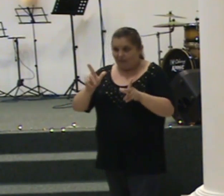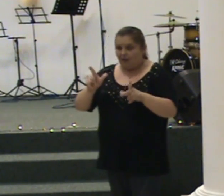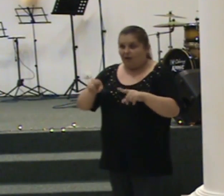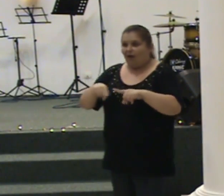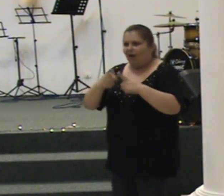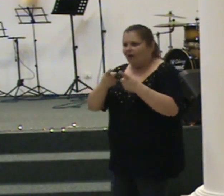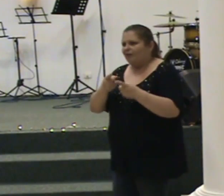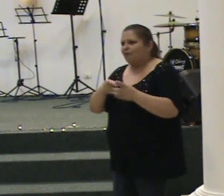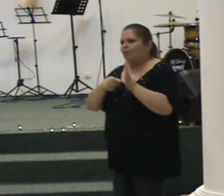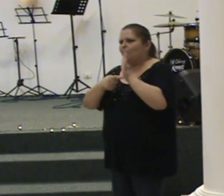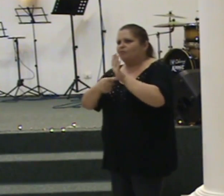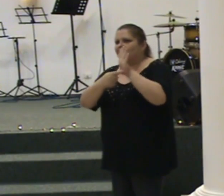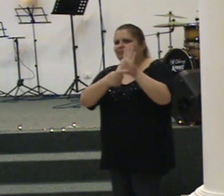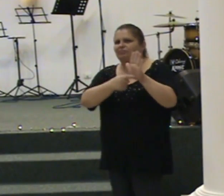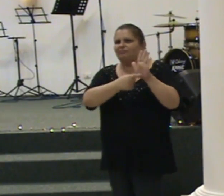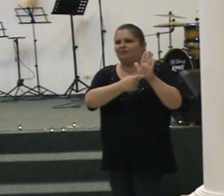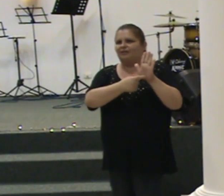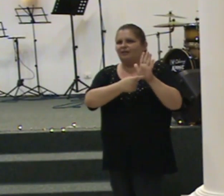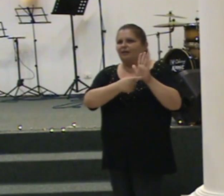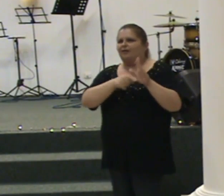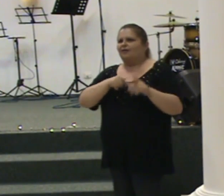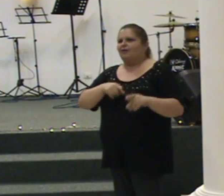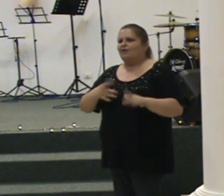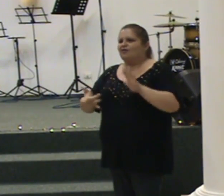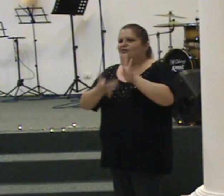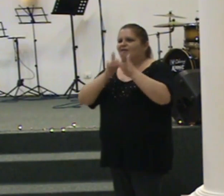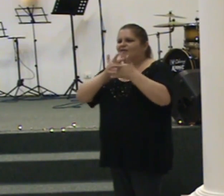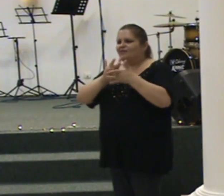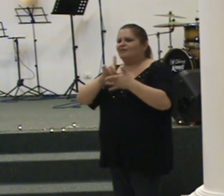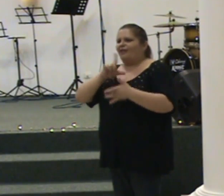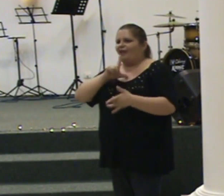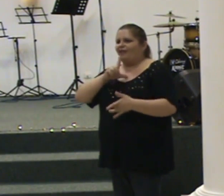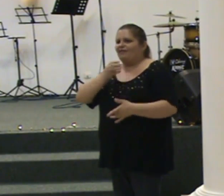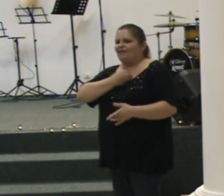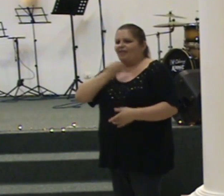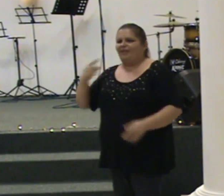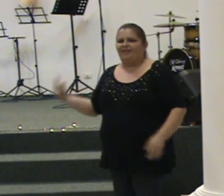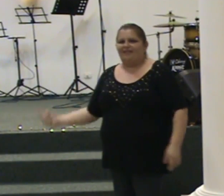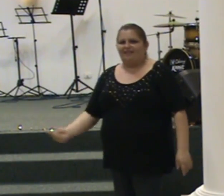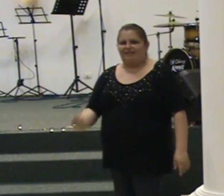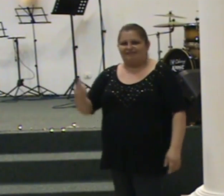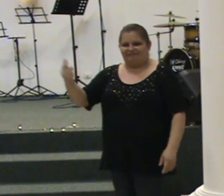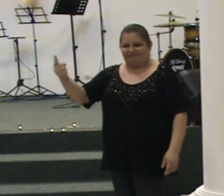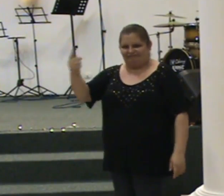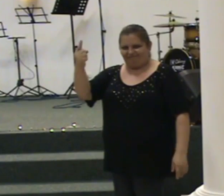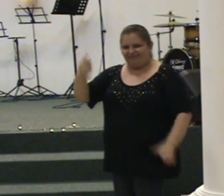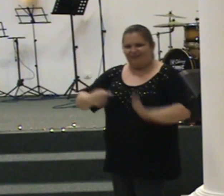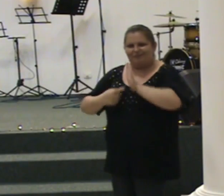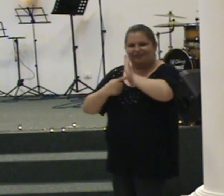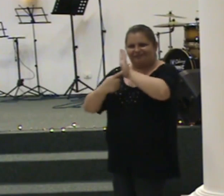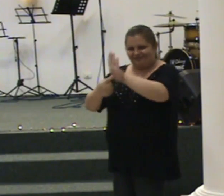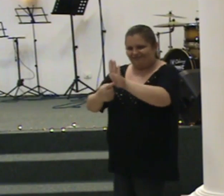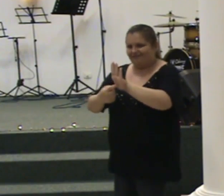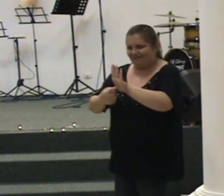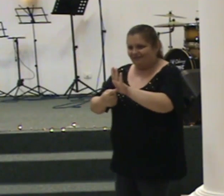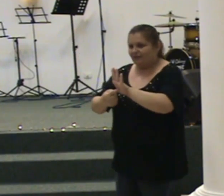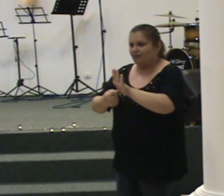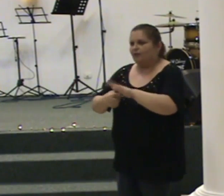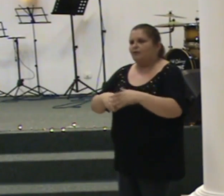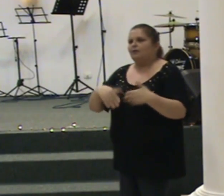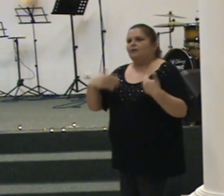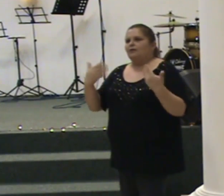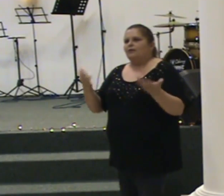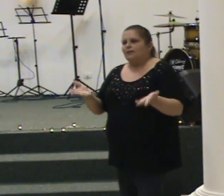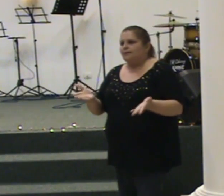ali apontando para a vida eterna que Jesus estava representando naquele nascimento.